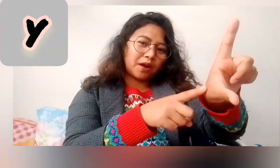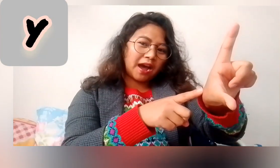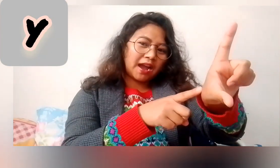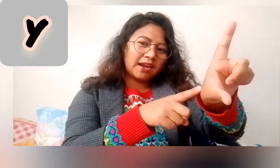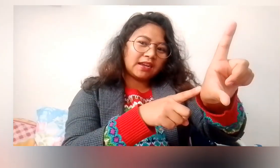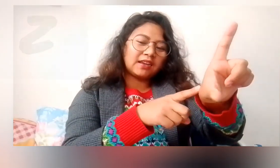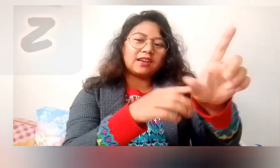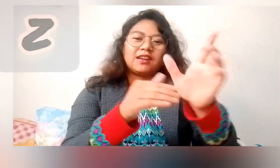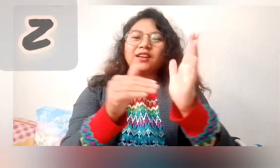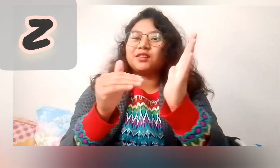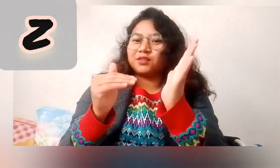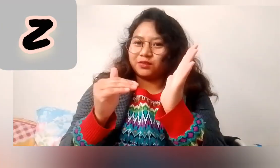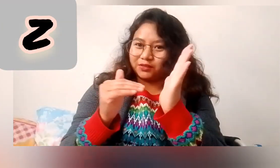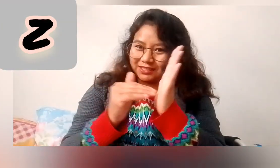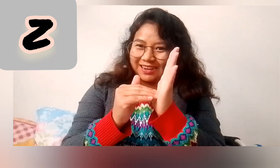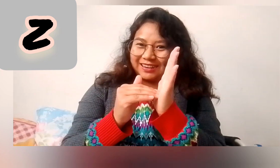Y Z.